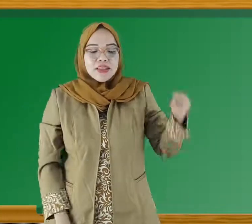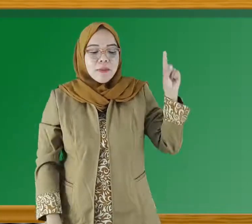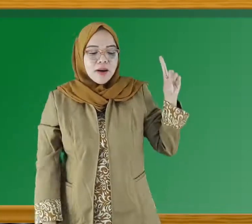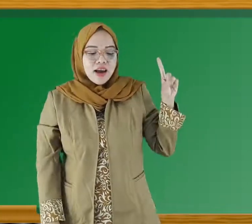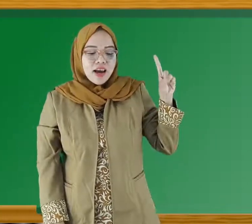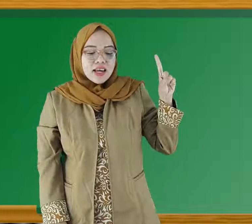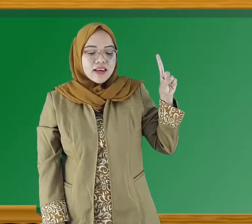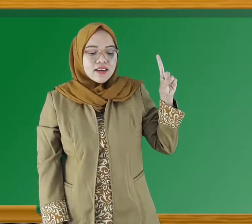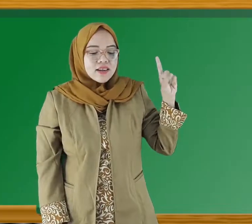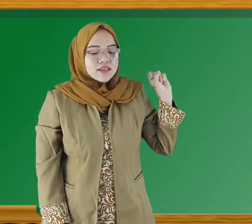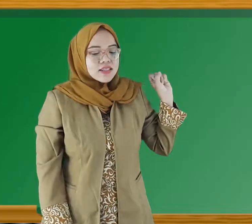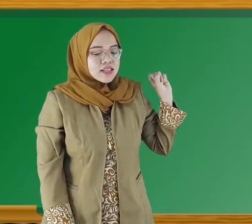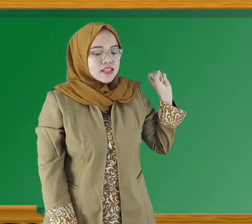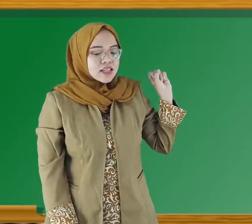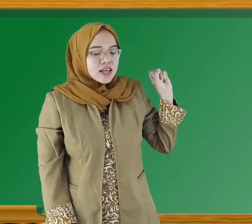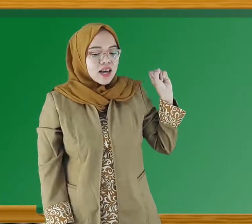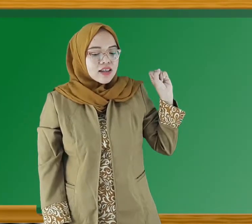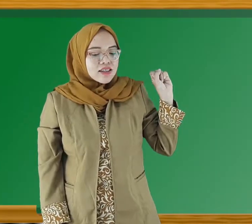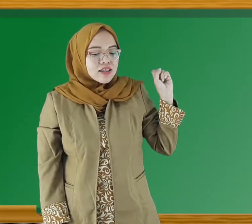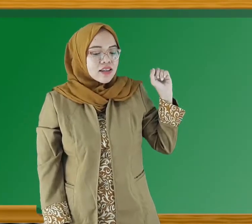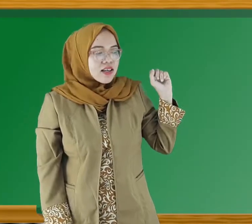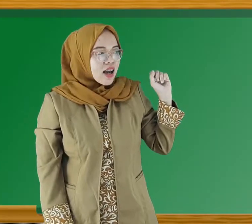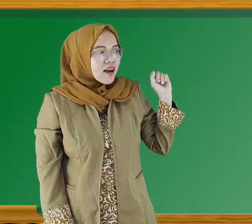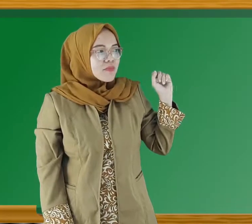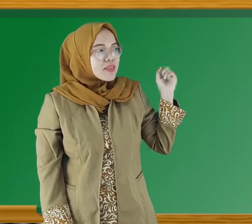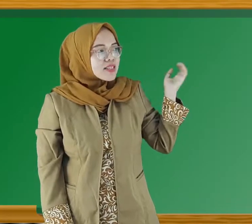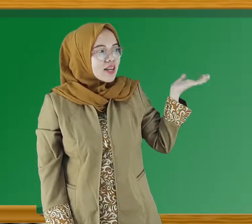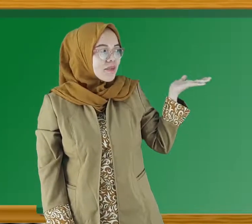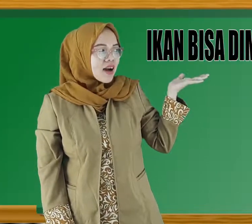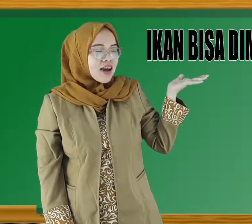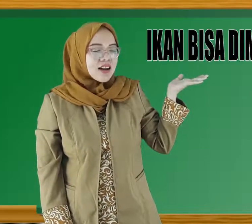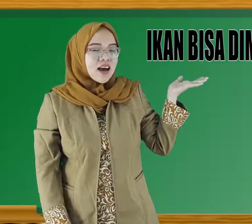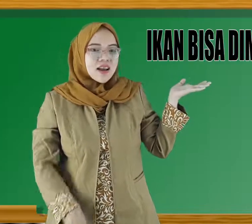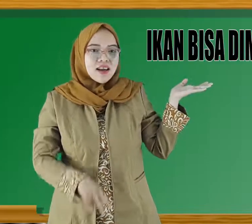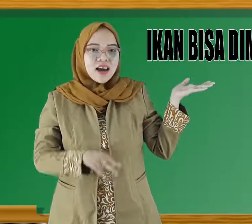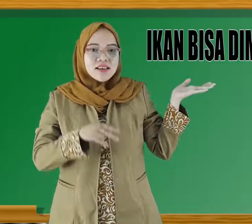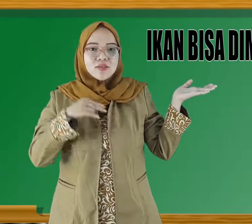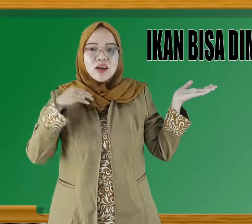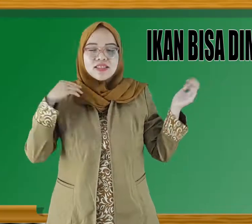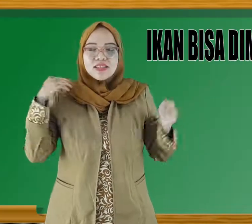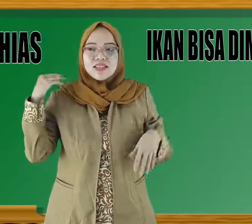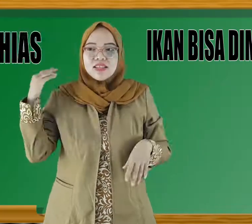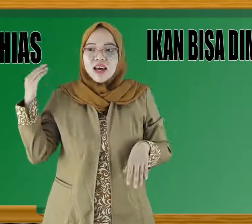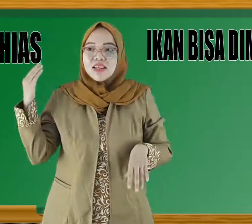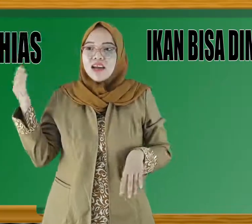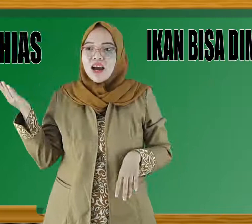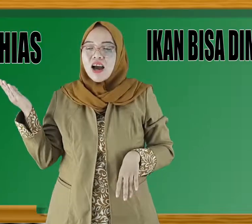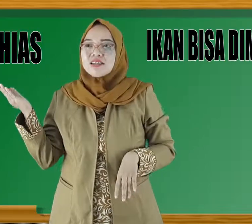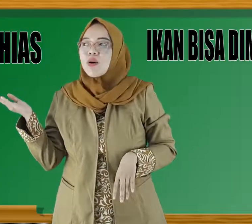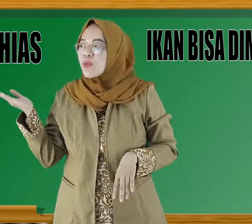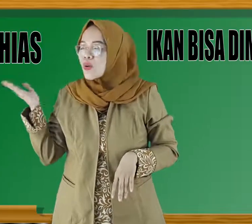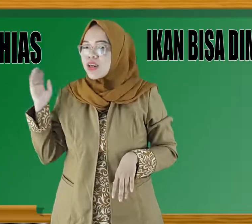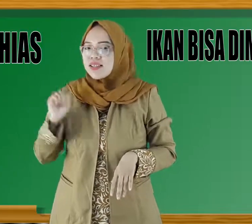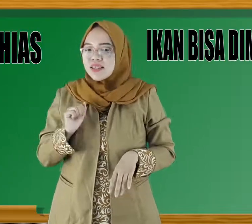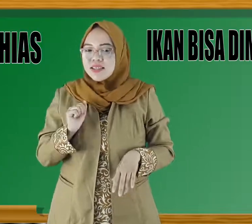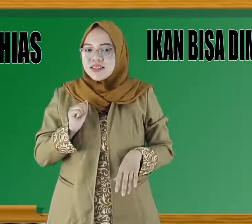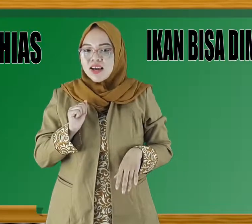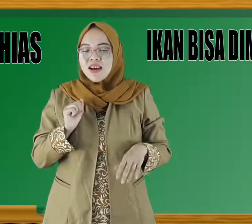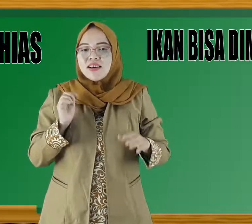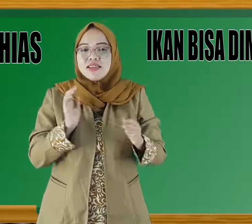pertama, jenis ikan yang bisa dimakan. Ada juga jenis ikan yang hanya untuk hiasan saja.